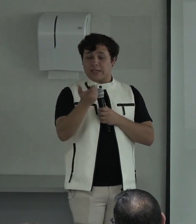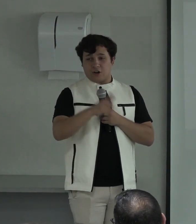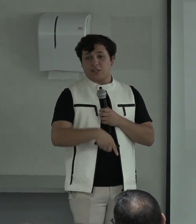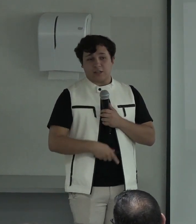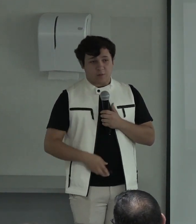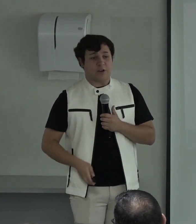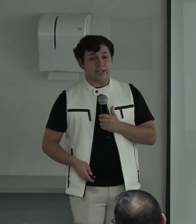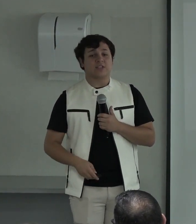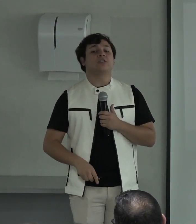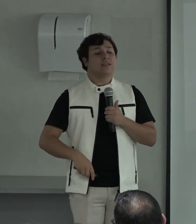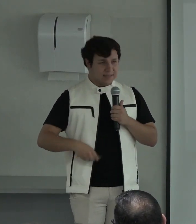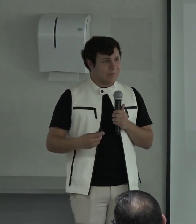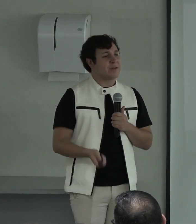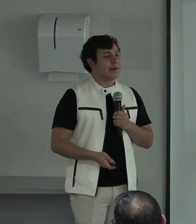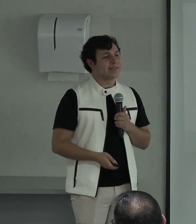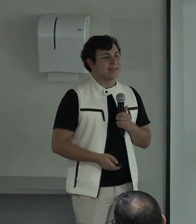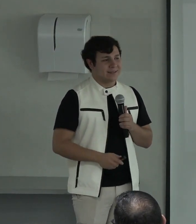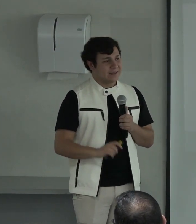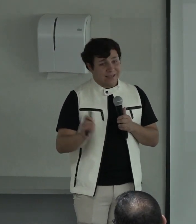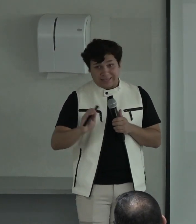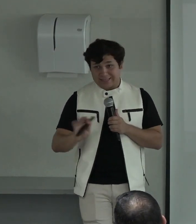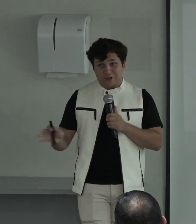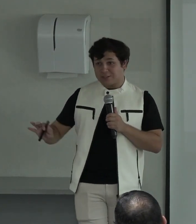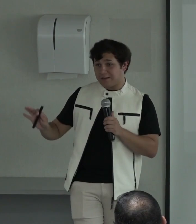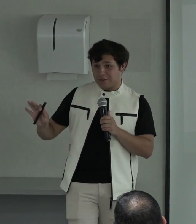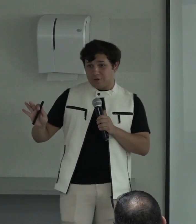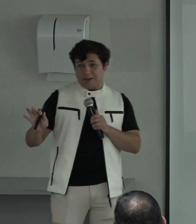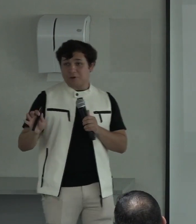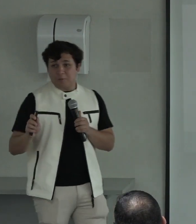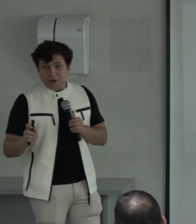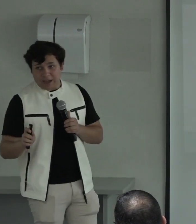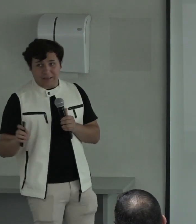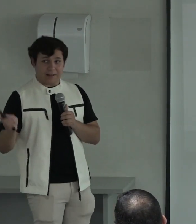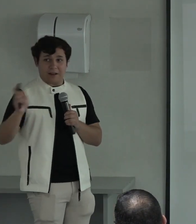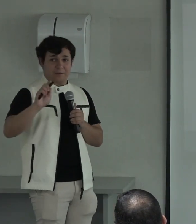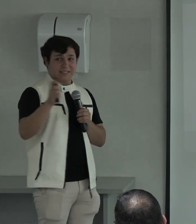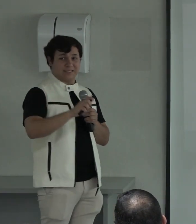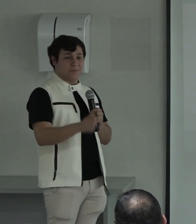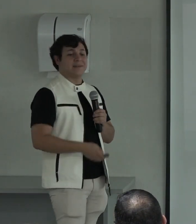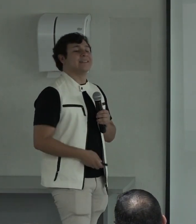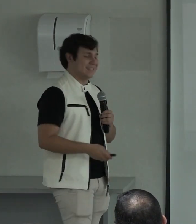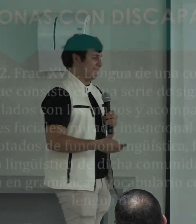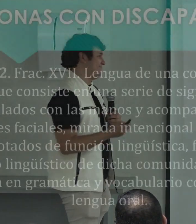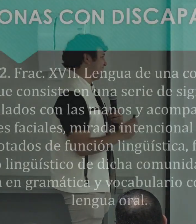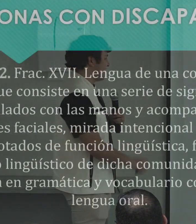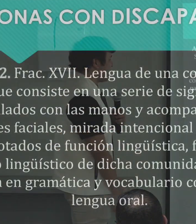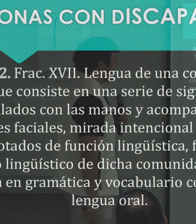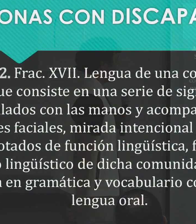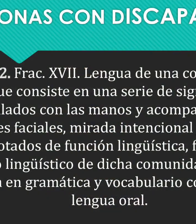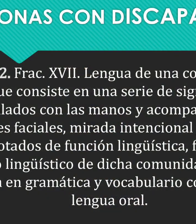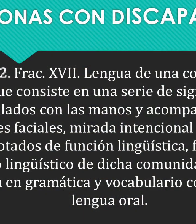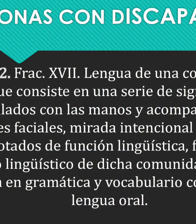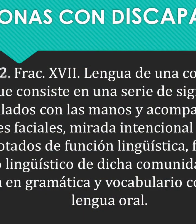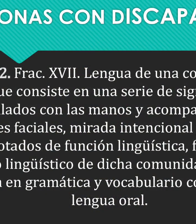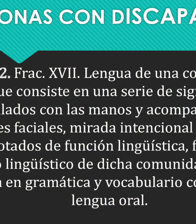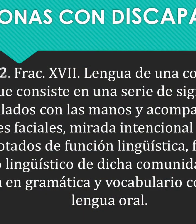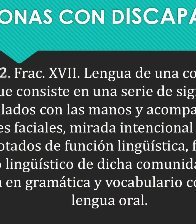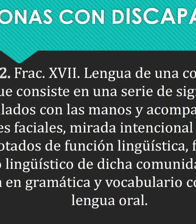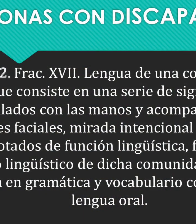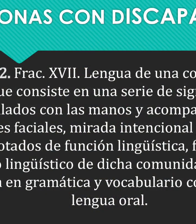errores de comunicación también pasan. Así que no vean como que, ay, la lengua de señas no pasa. Sí. Ok, esto es